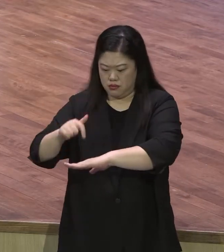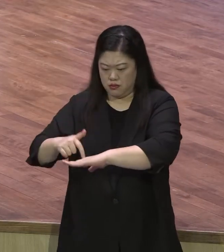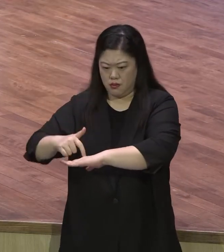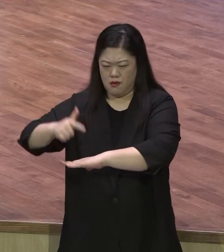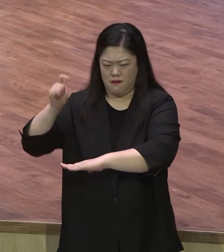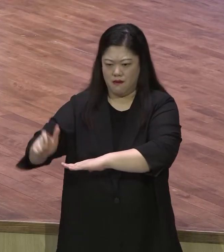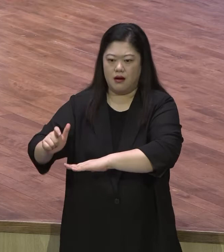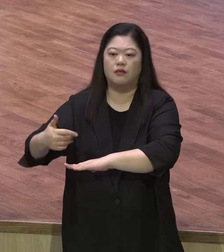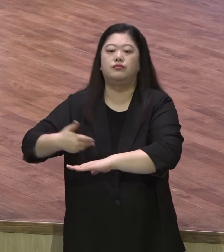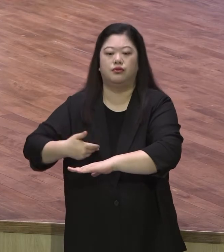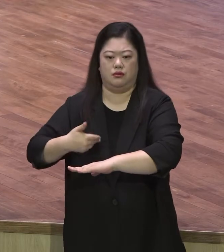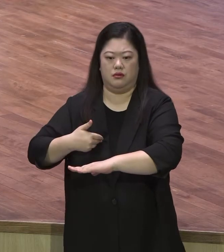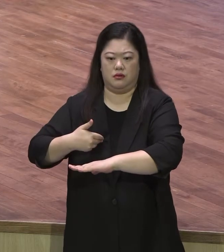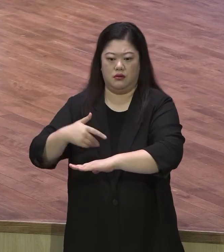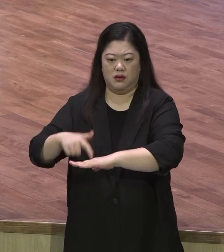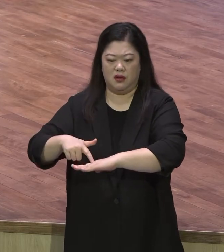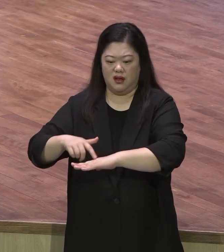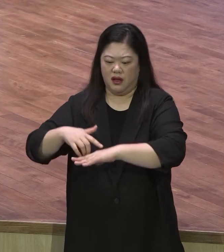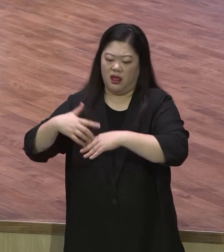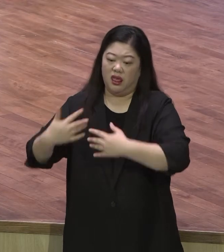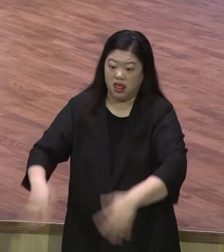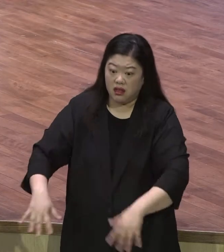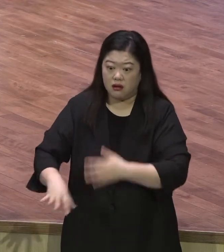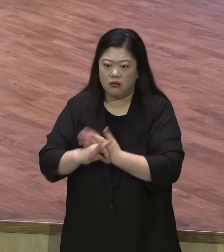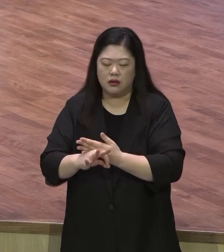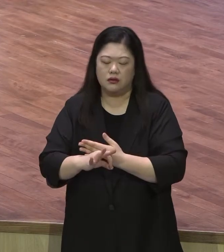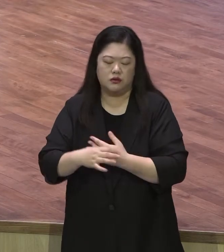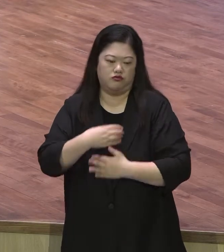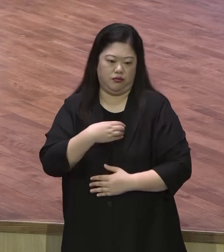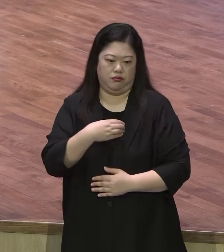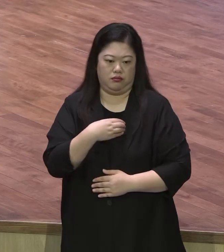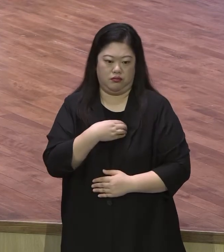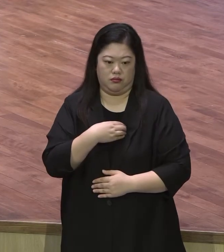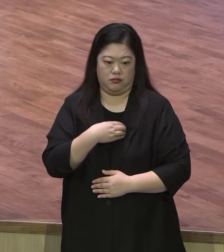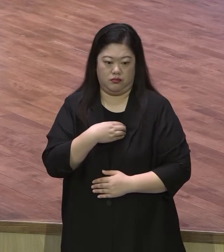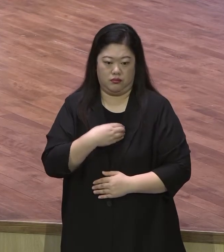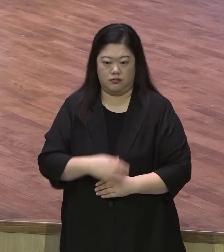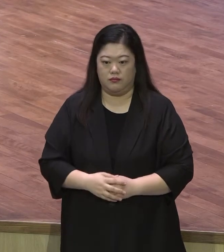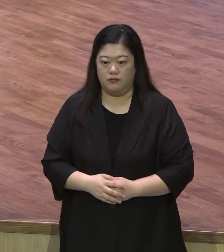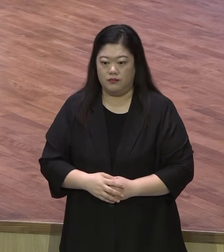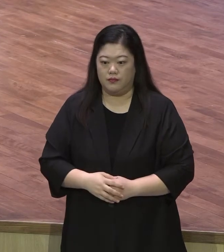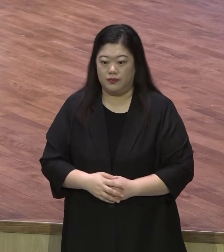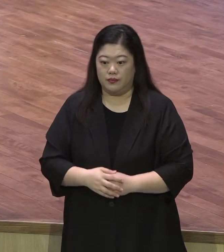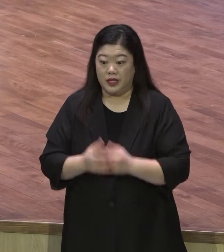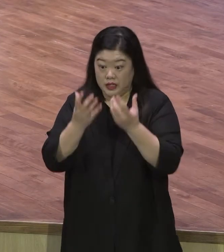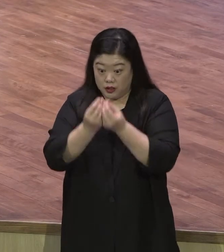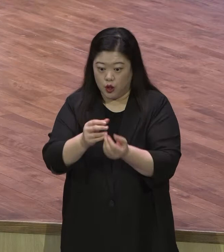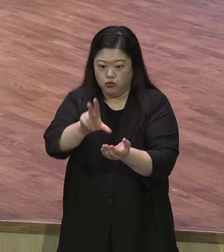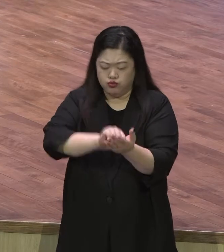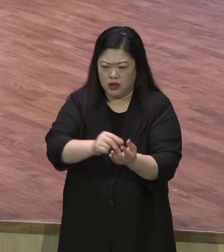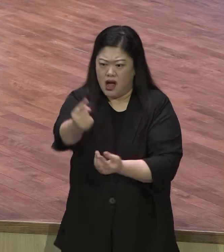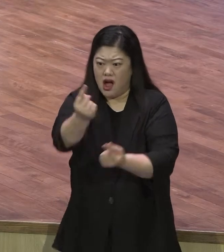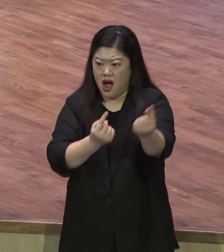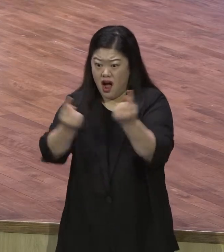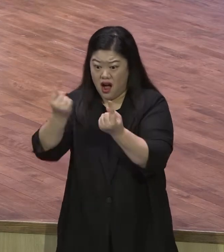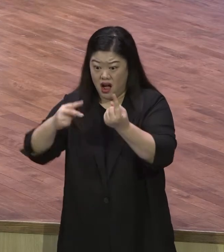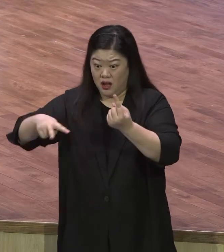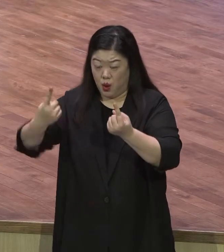것을 말씀하고 있습니다. 반석 위에 지은 지혜로운 사람처럼 어떤 문제 사건이 와도